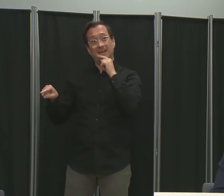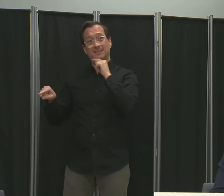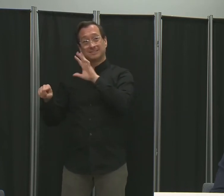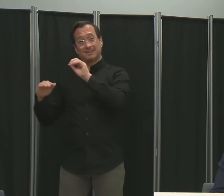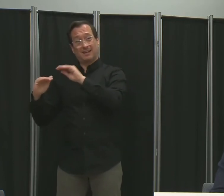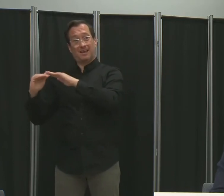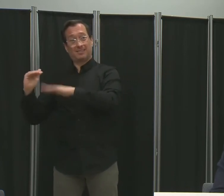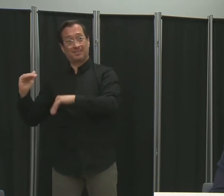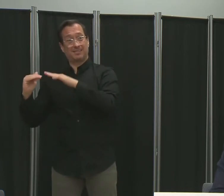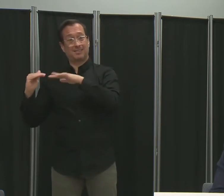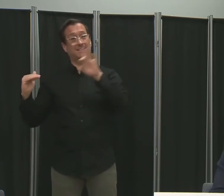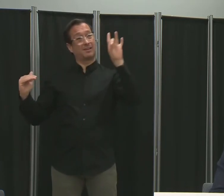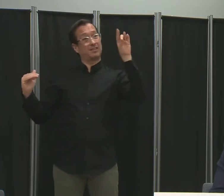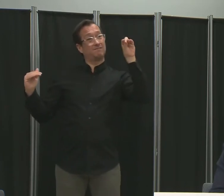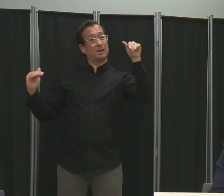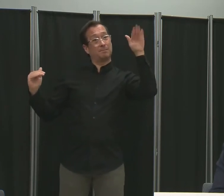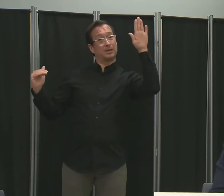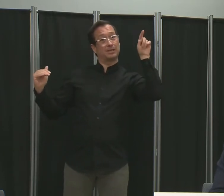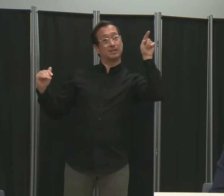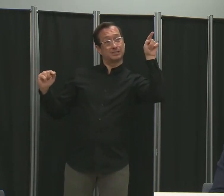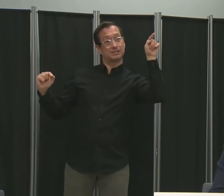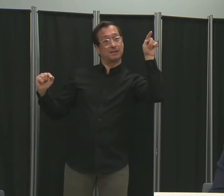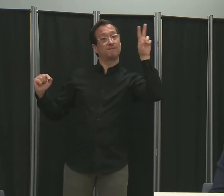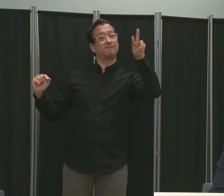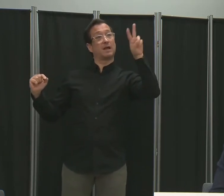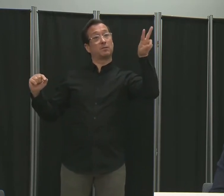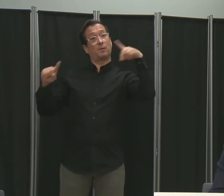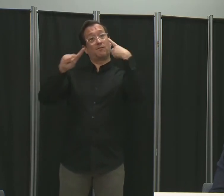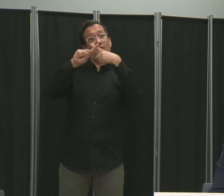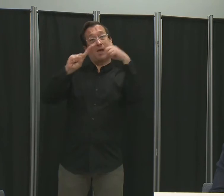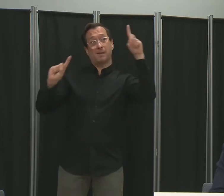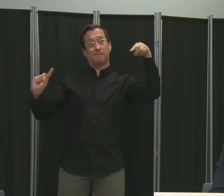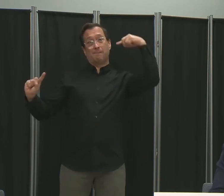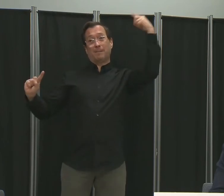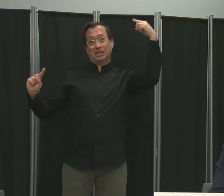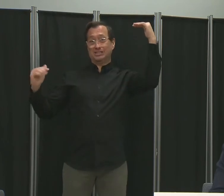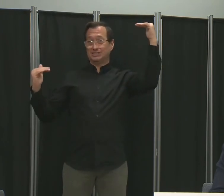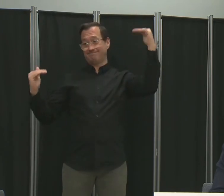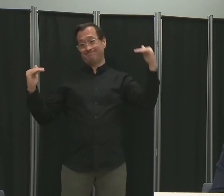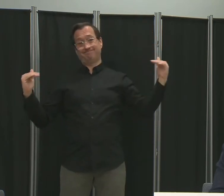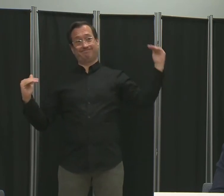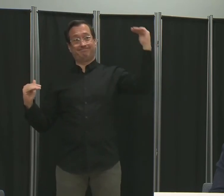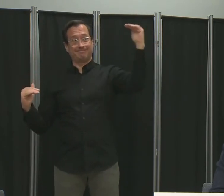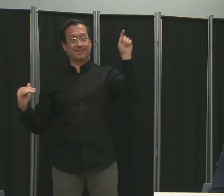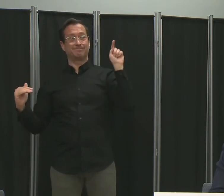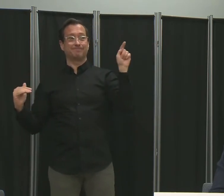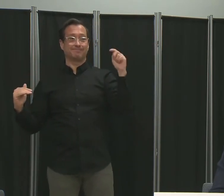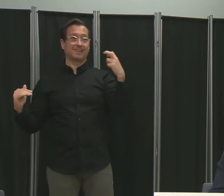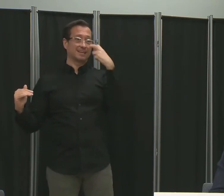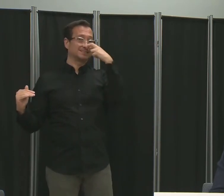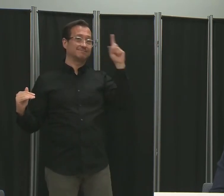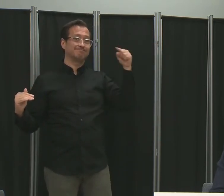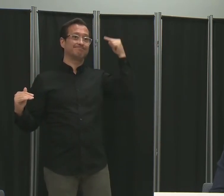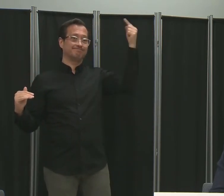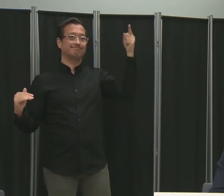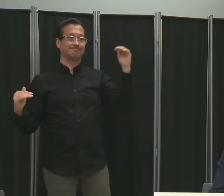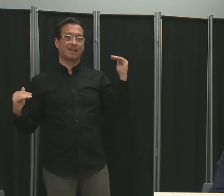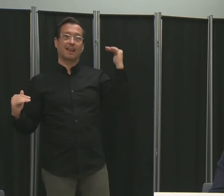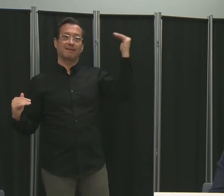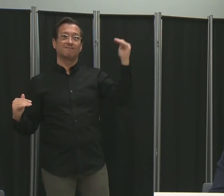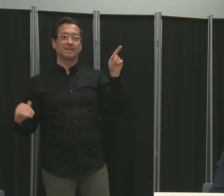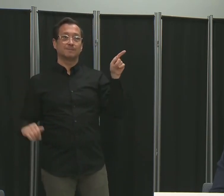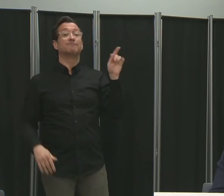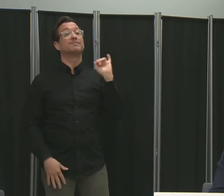22 fois plus de risques d'avoir une forme sévère de la maladie donc si on demande aux